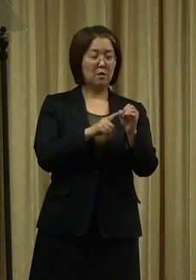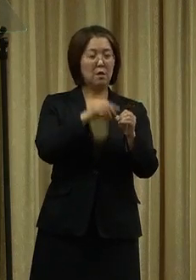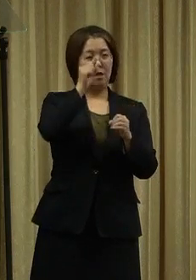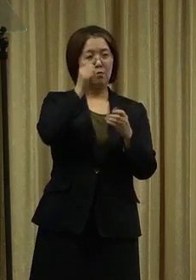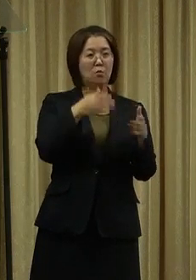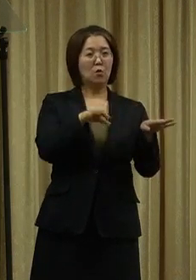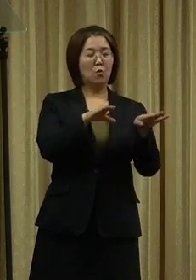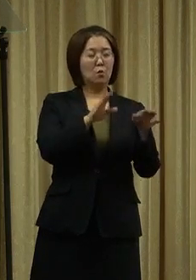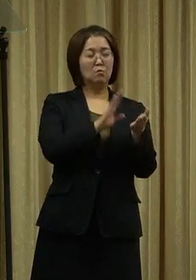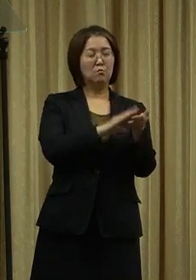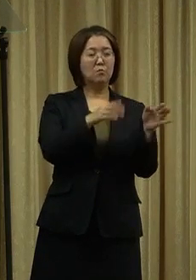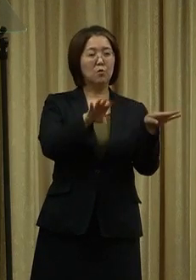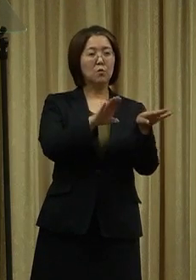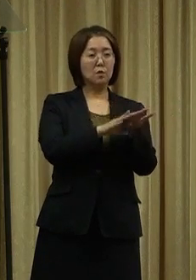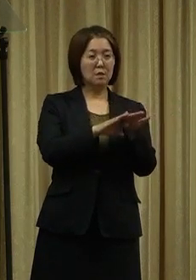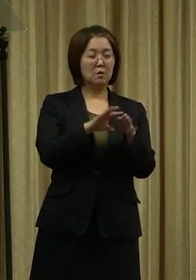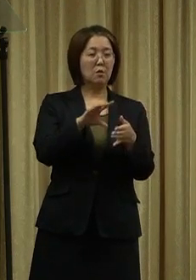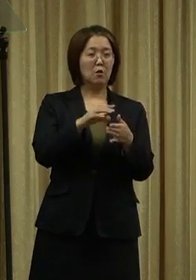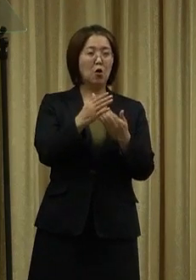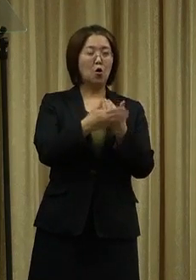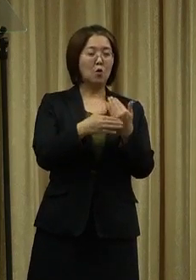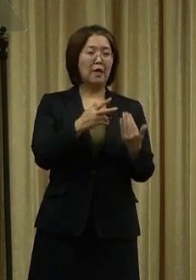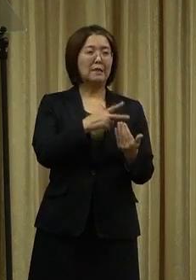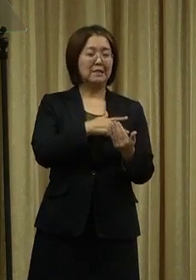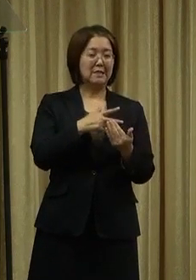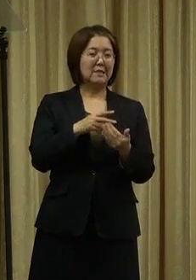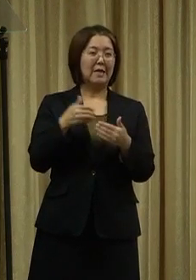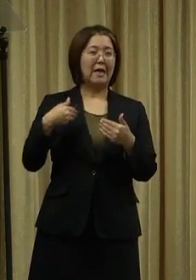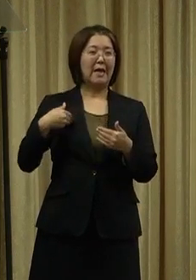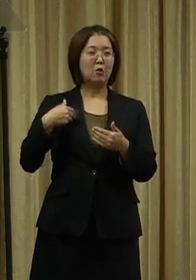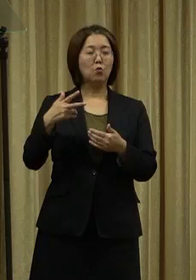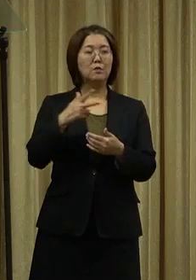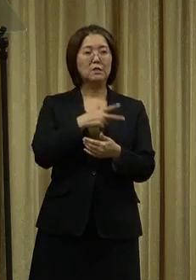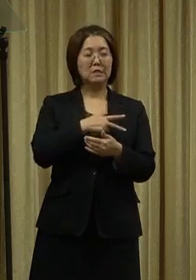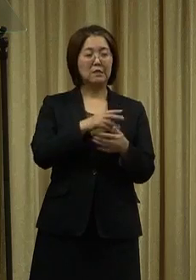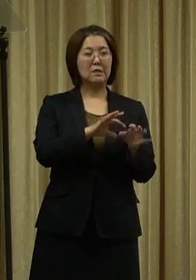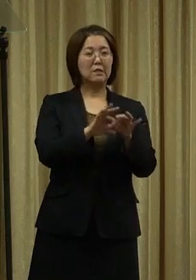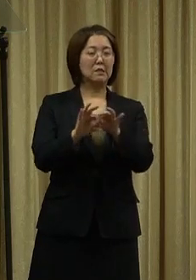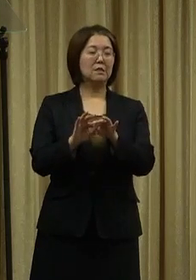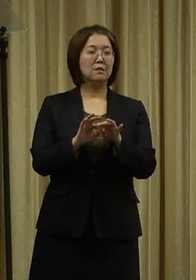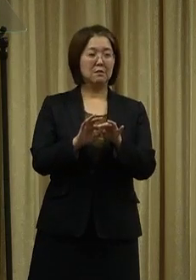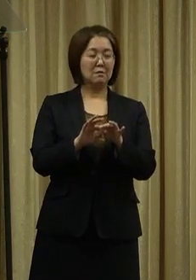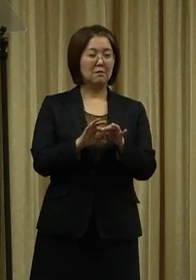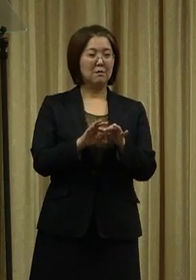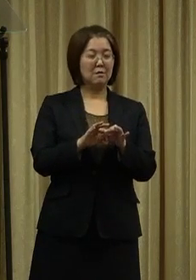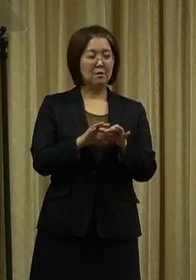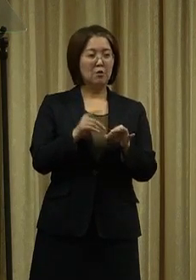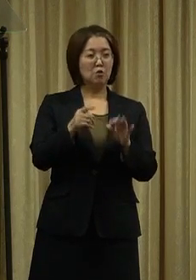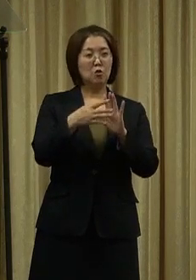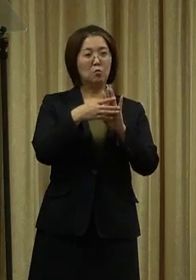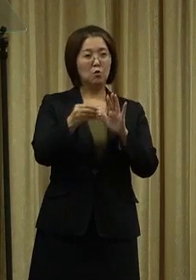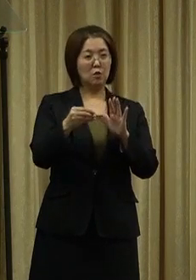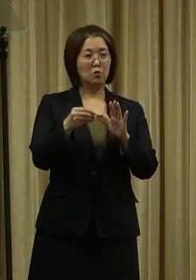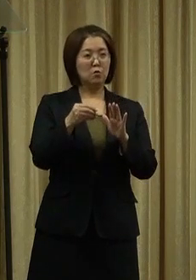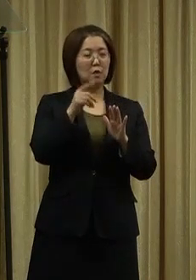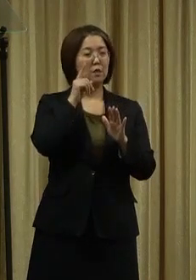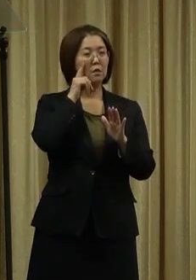と地域の保健師や栄養士等の多職種が連携した患者支援をモデル的に実施